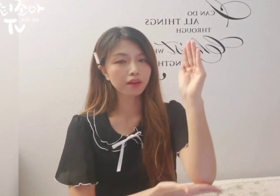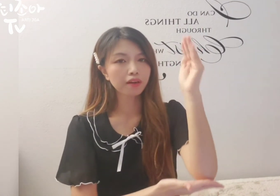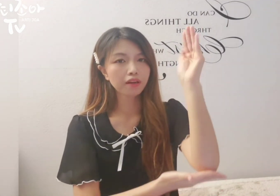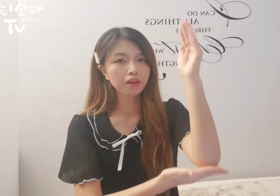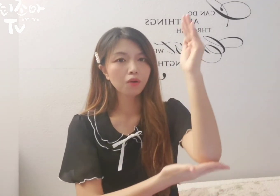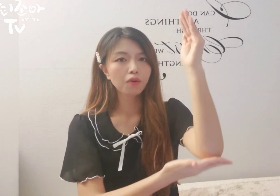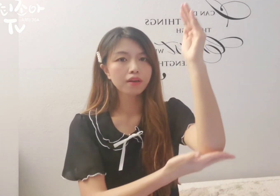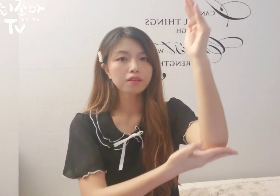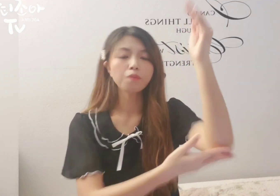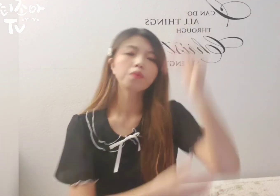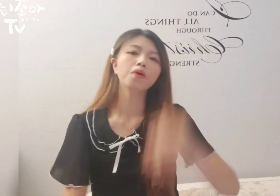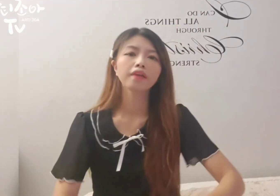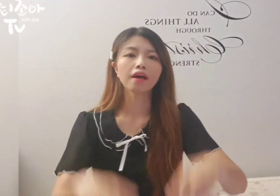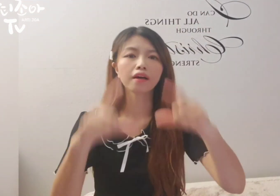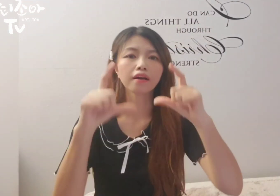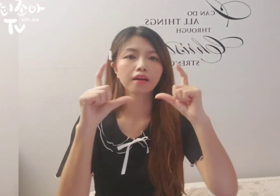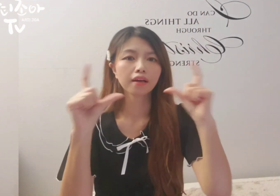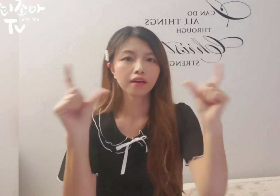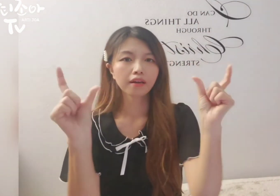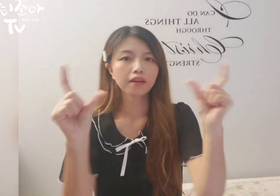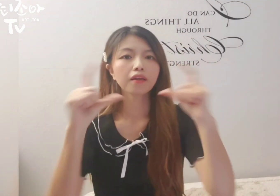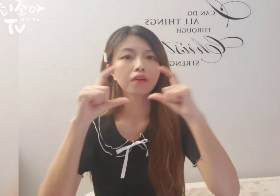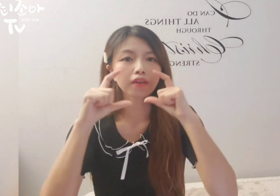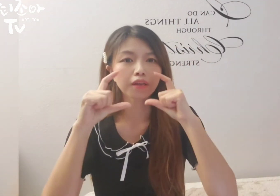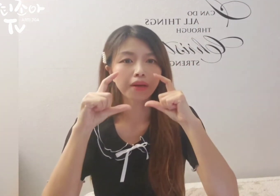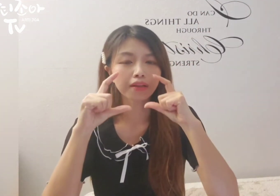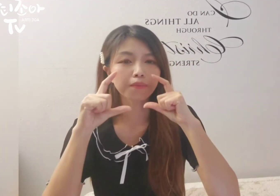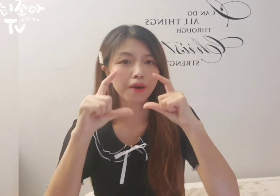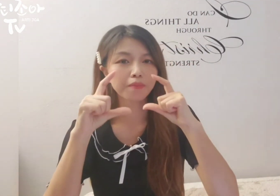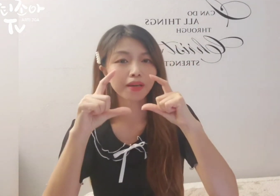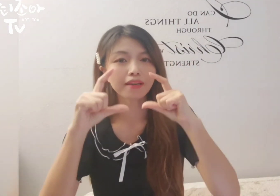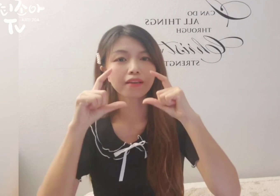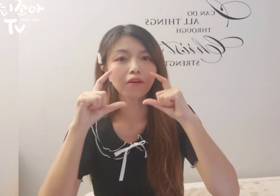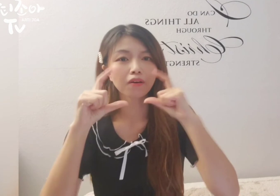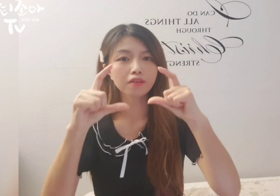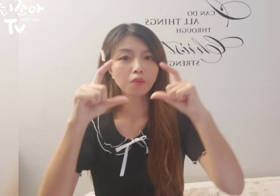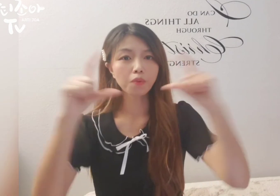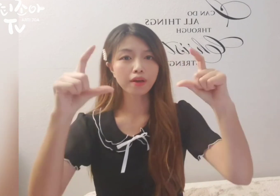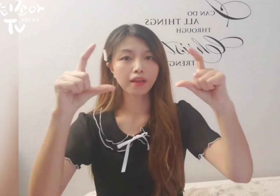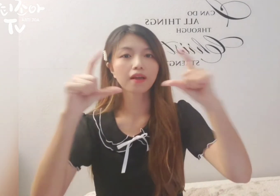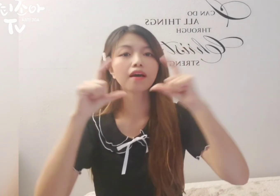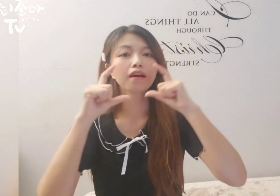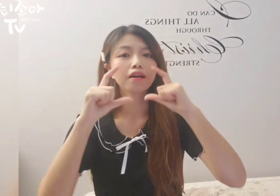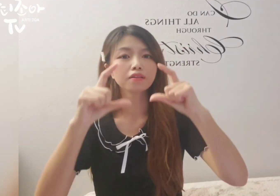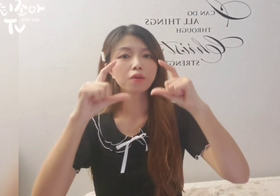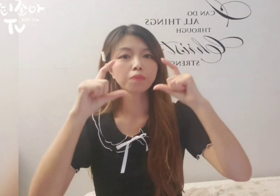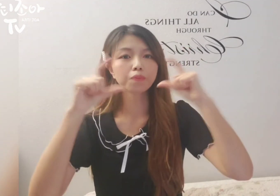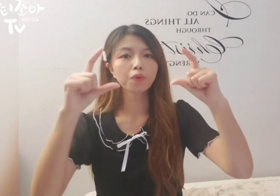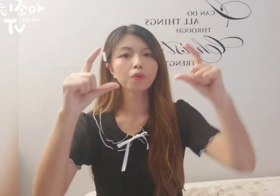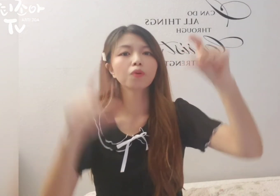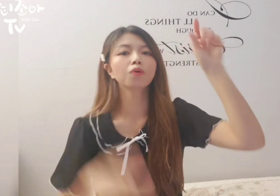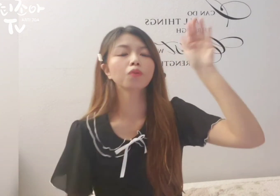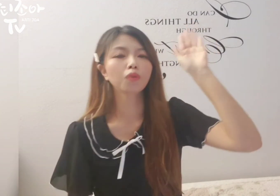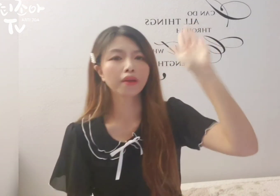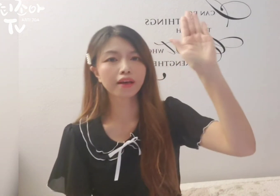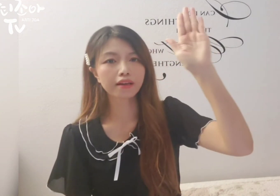영광이 선포하다 입 안 입 밖에서 선포하다 선포 되다